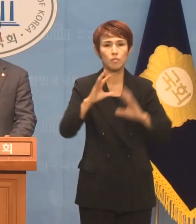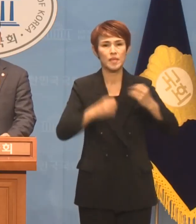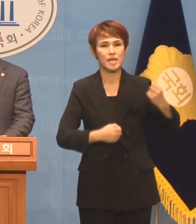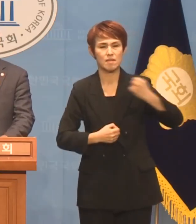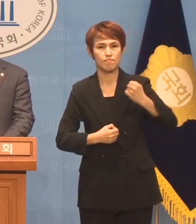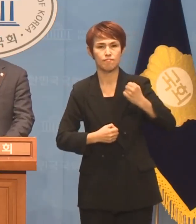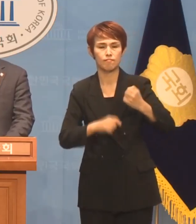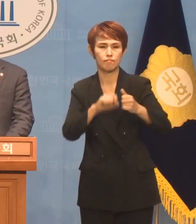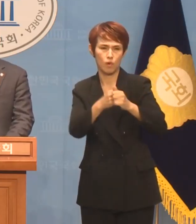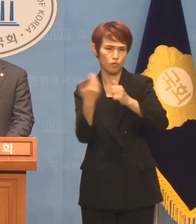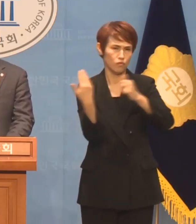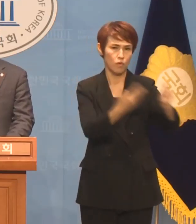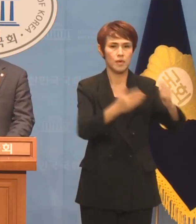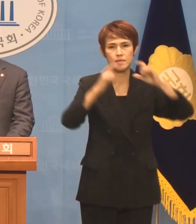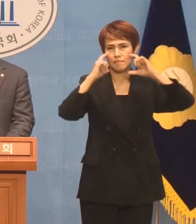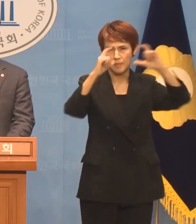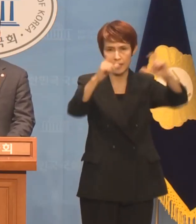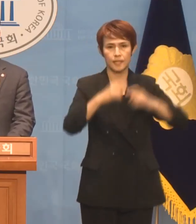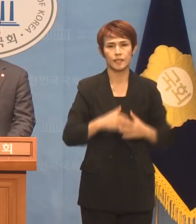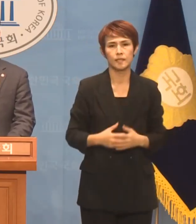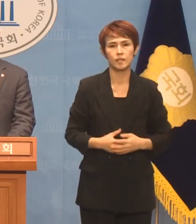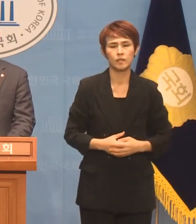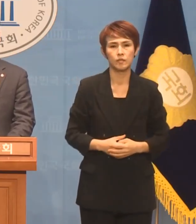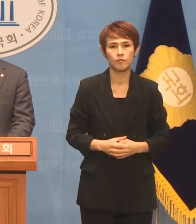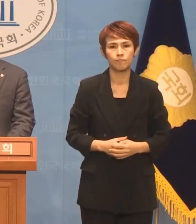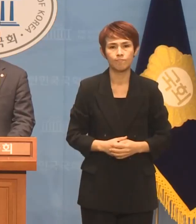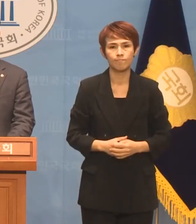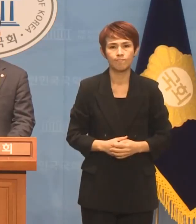불사를 것임을 엄중히 경고합니다.